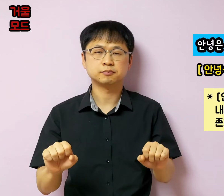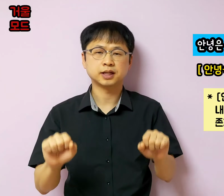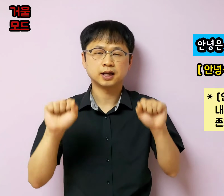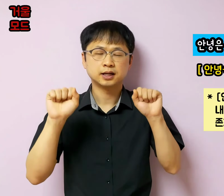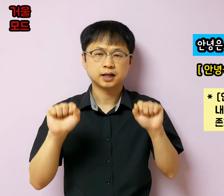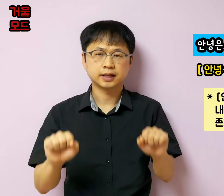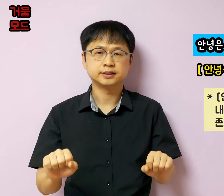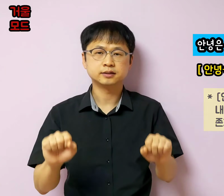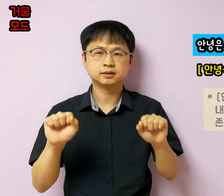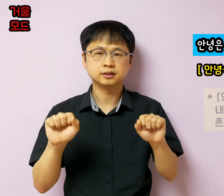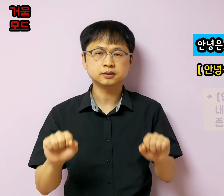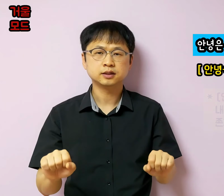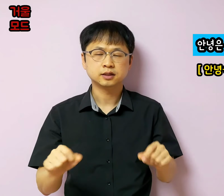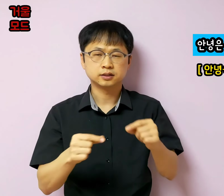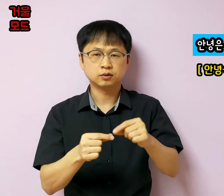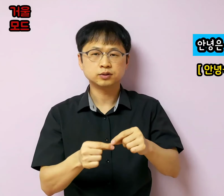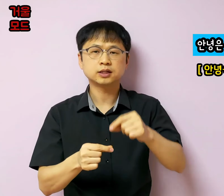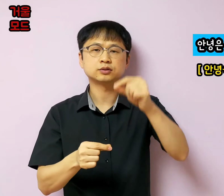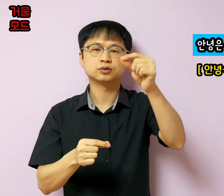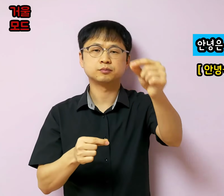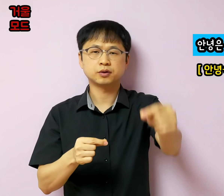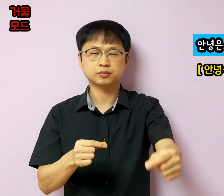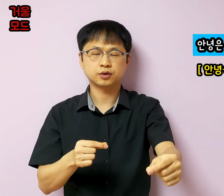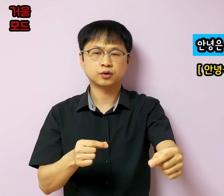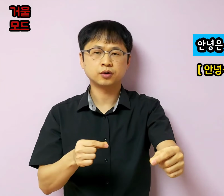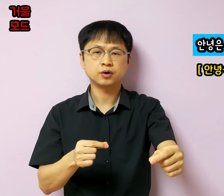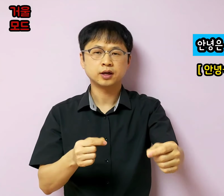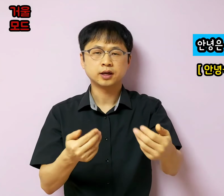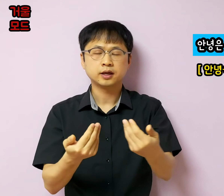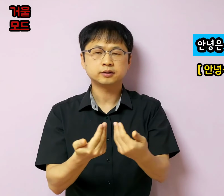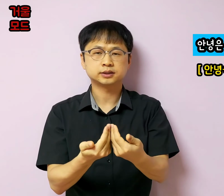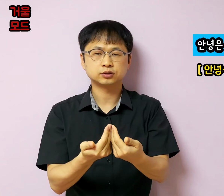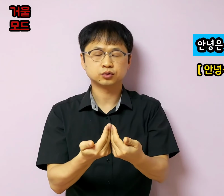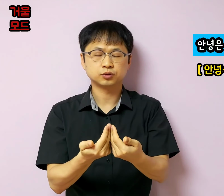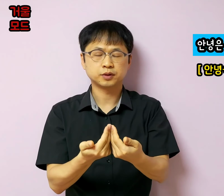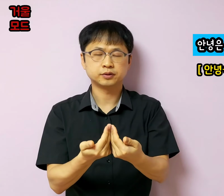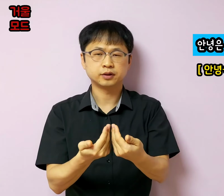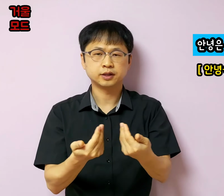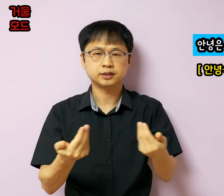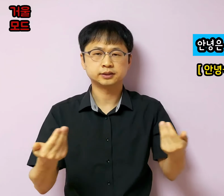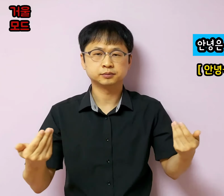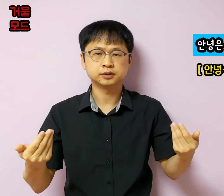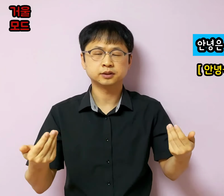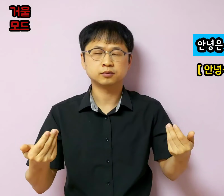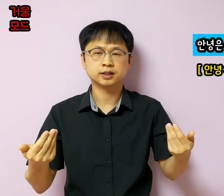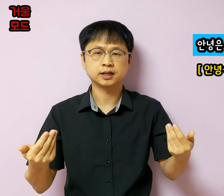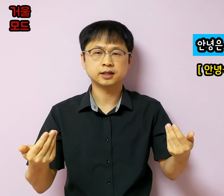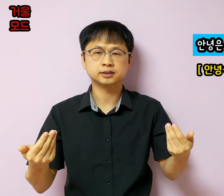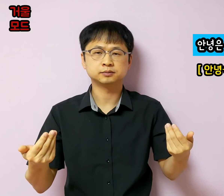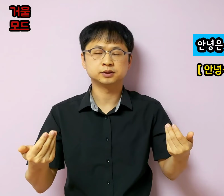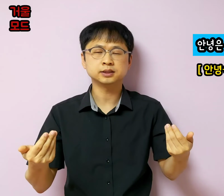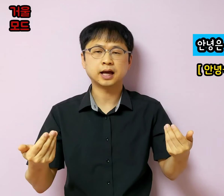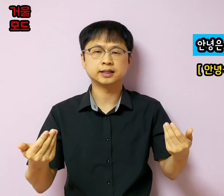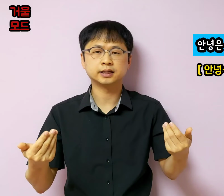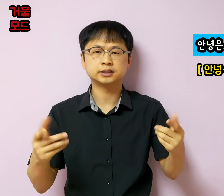됩니다. 안녕은 영원하다 수어는 배웠고요. 헤어지다 수어도 배웠네요. 헤어짐은, 영원한 헤어짐은